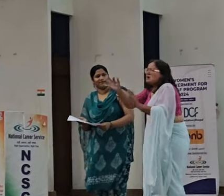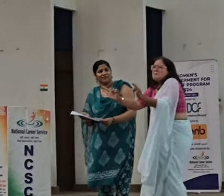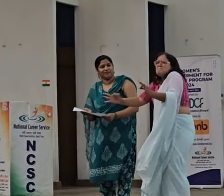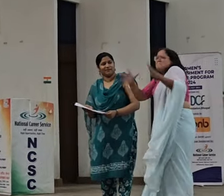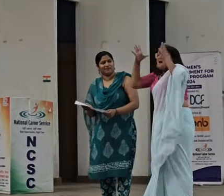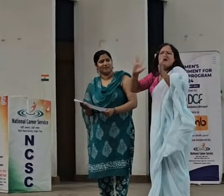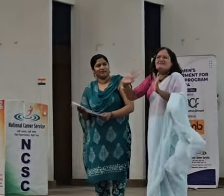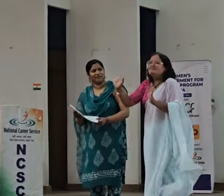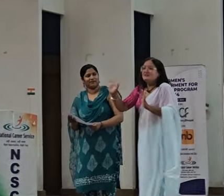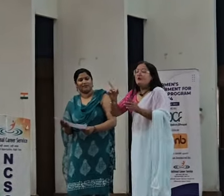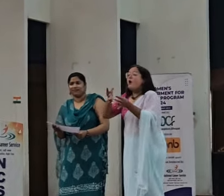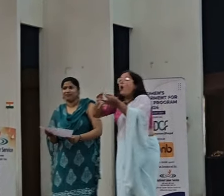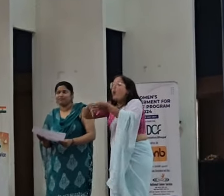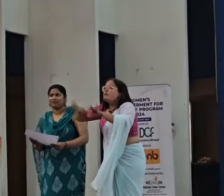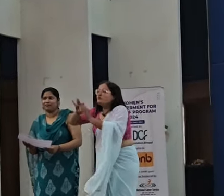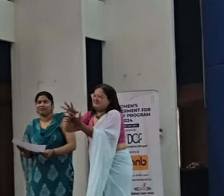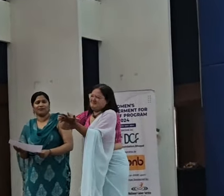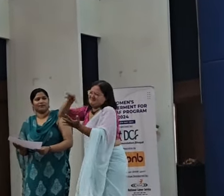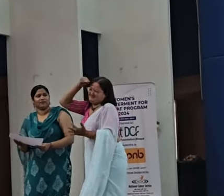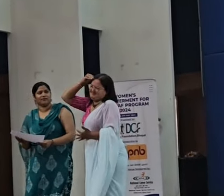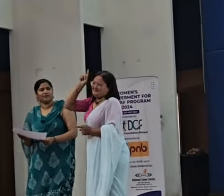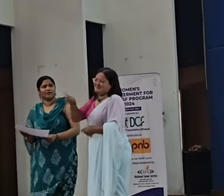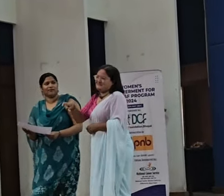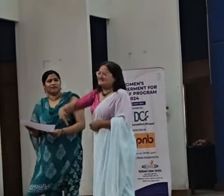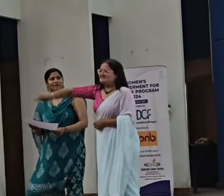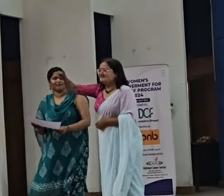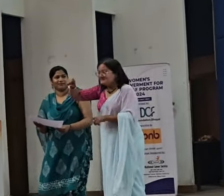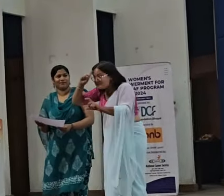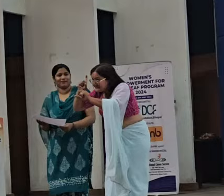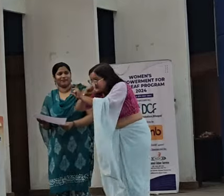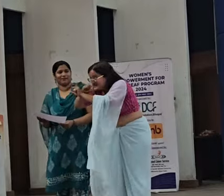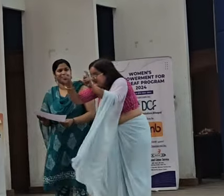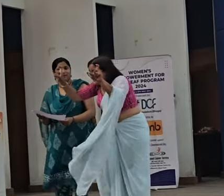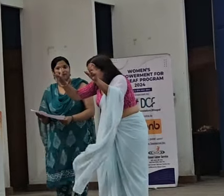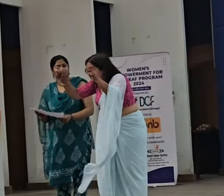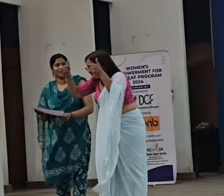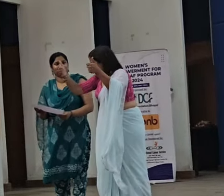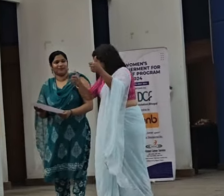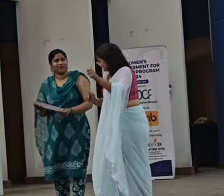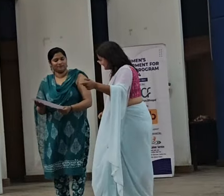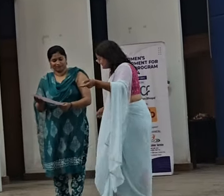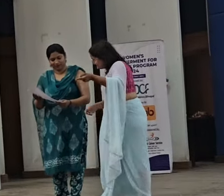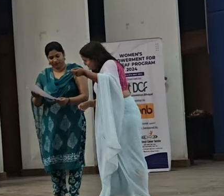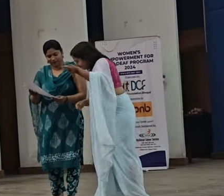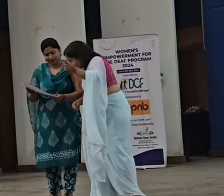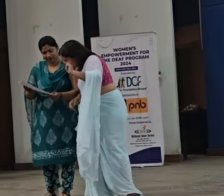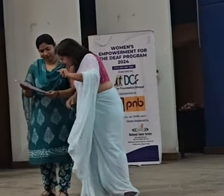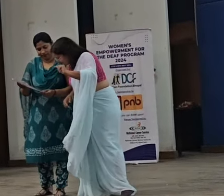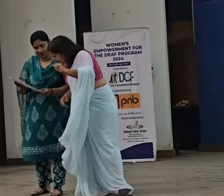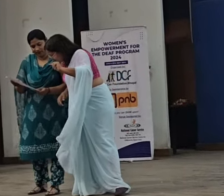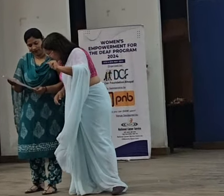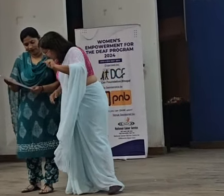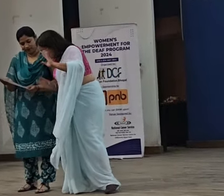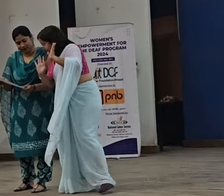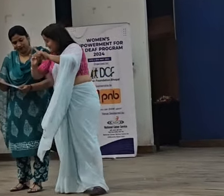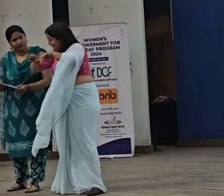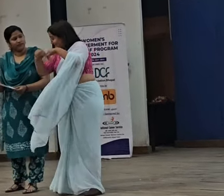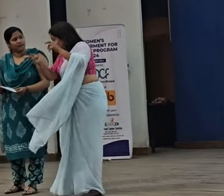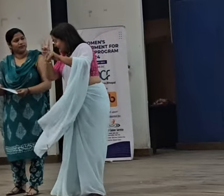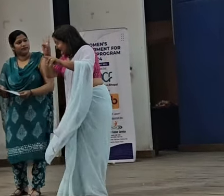हर प्रोग्राम में थोड़ी चीज छूट हो जाती है थोड़ी थोड़ी चीजें छूट जाती है, तो मैं कहना चाहती हूँ कि आप लोगों को जो भी डाउट होगा आप उन्हें जरूर